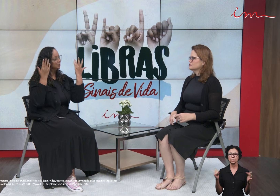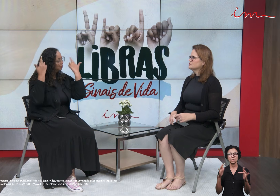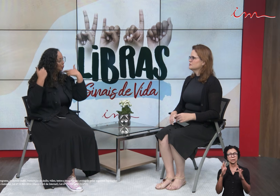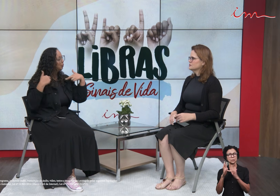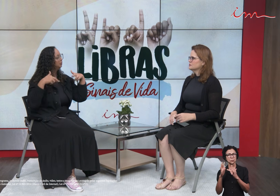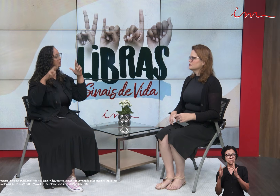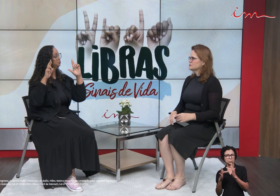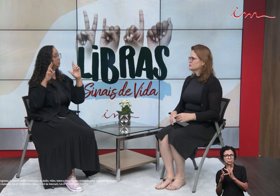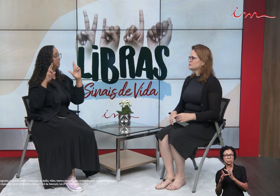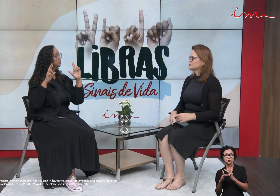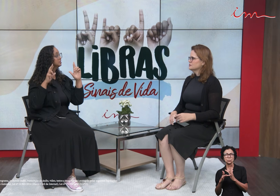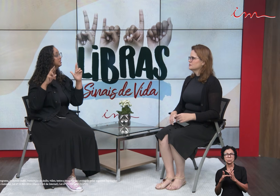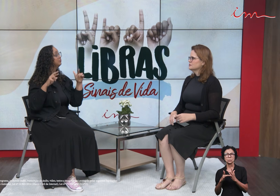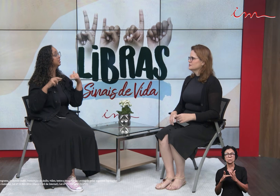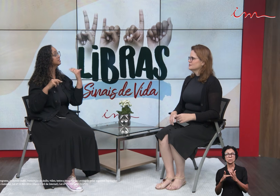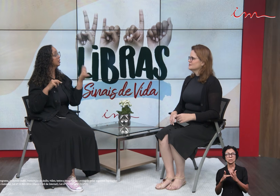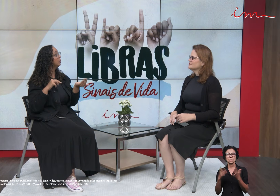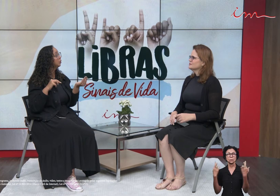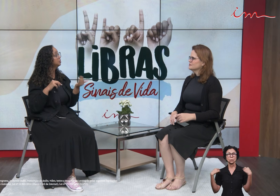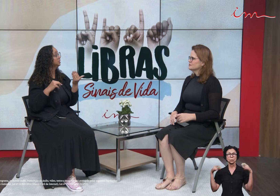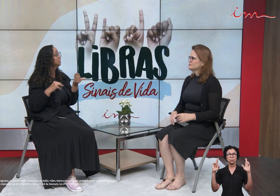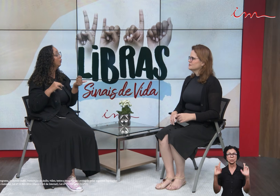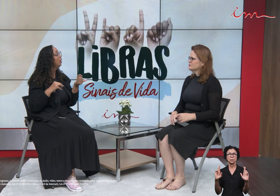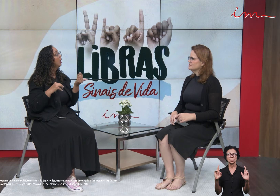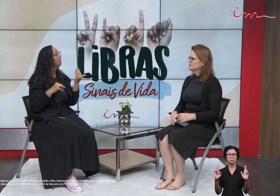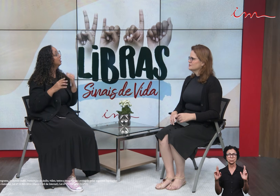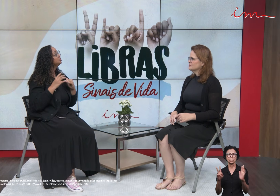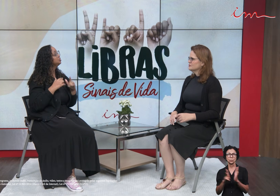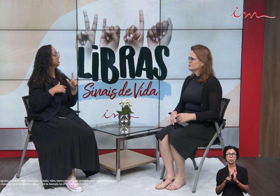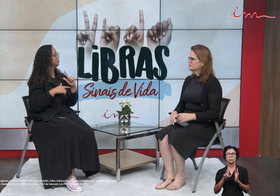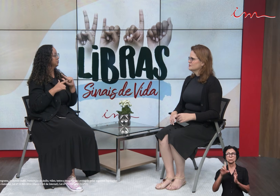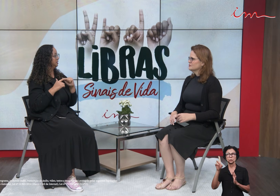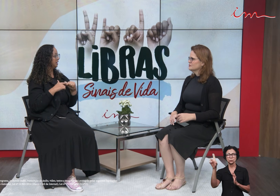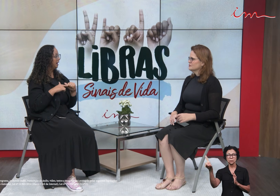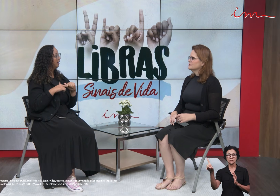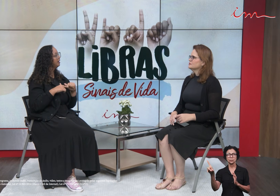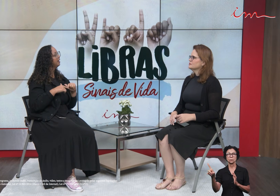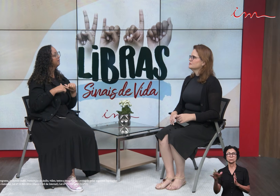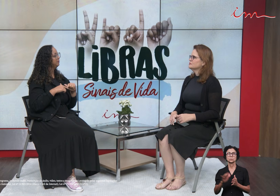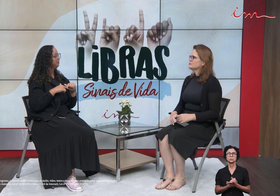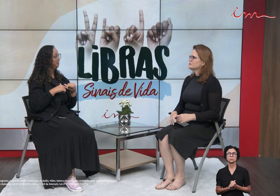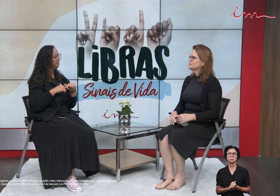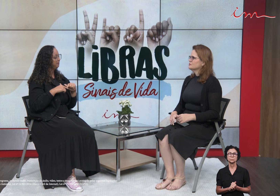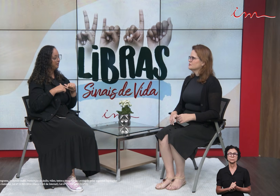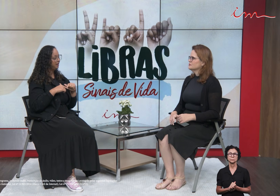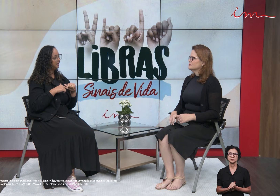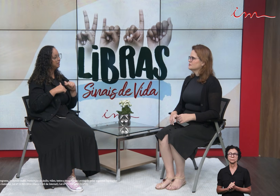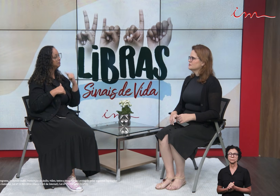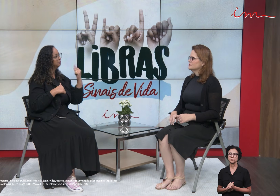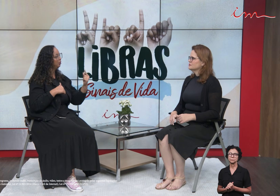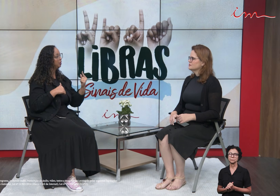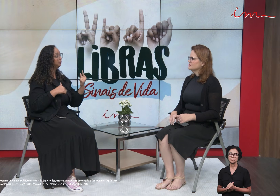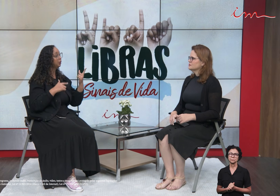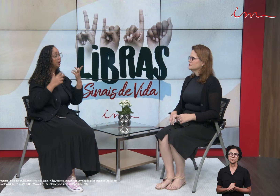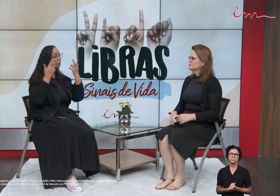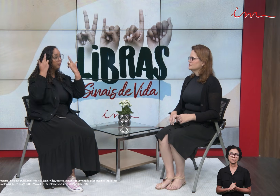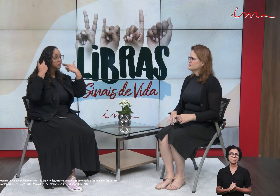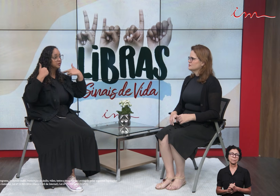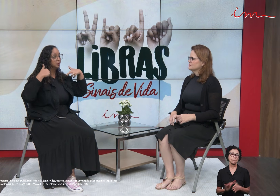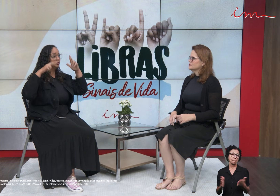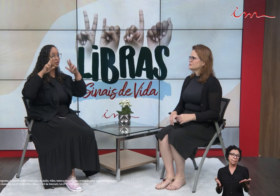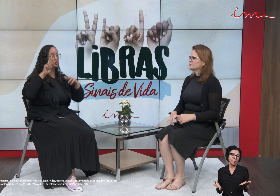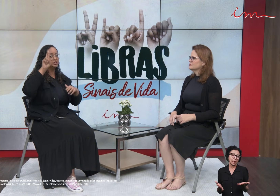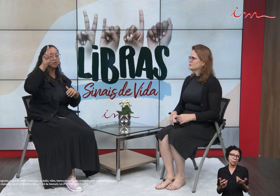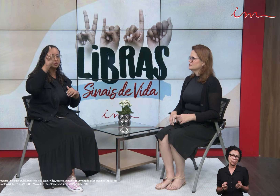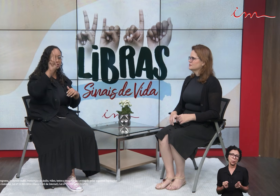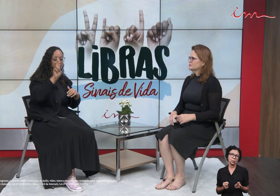Jesus, o Cordeiro de Deus que venceu a morte. Então, antes de ressuscitar, ele morreu. Então eu posso